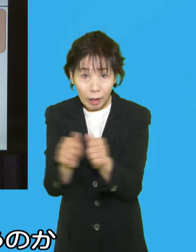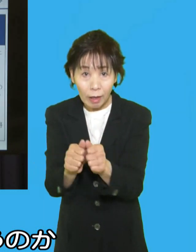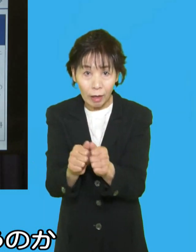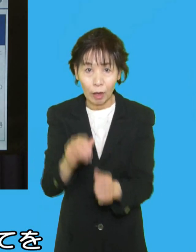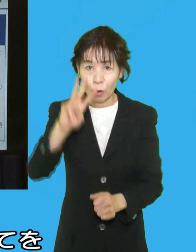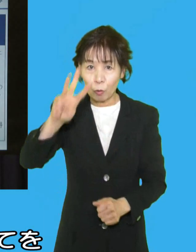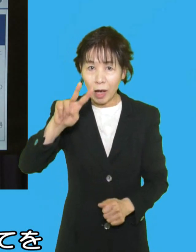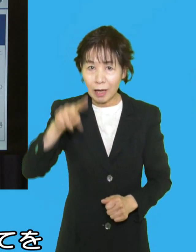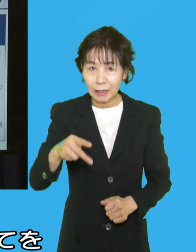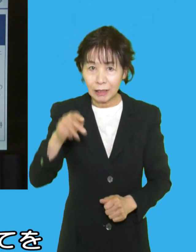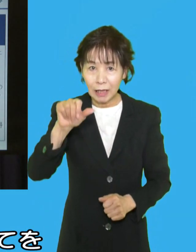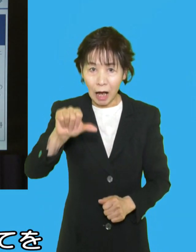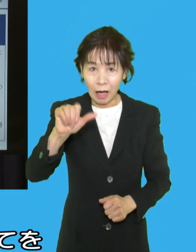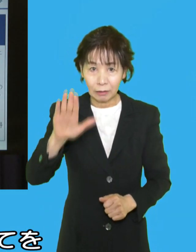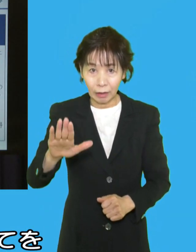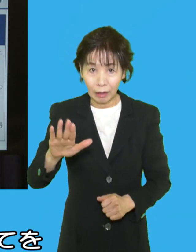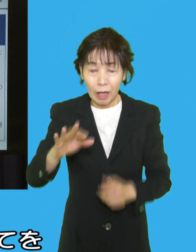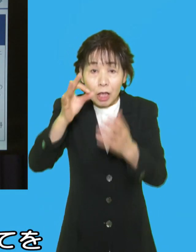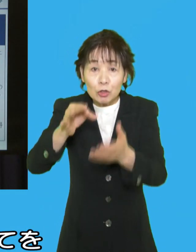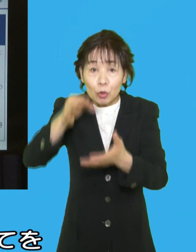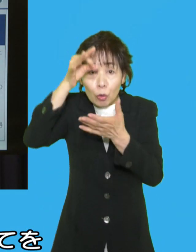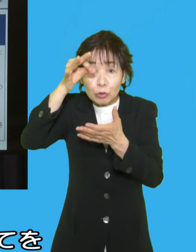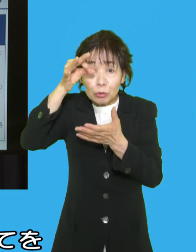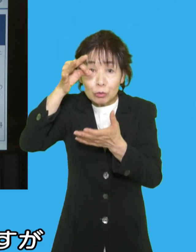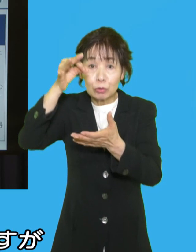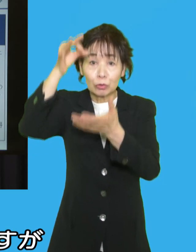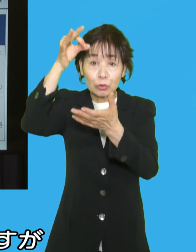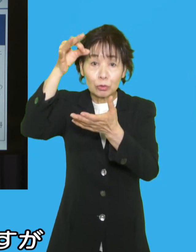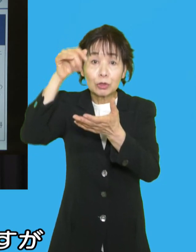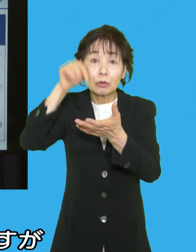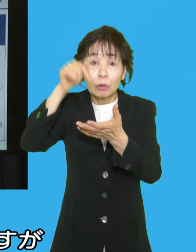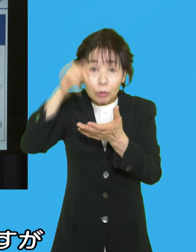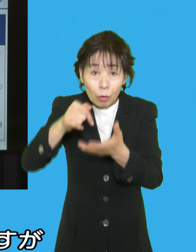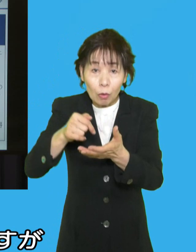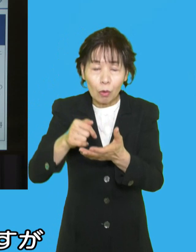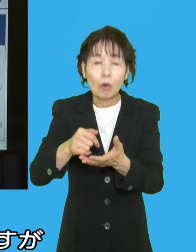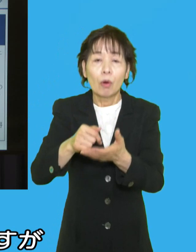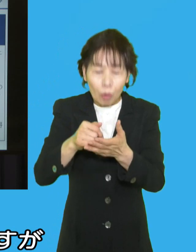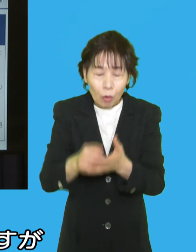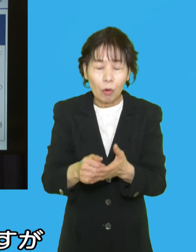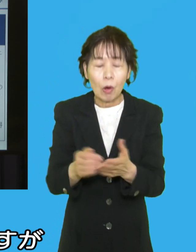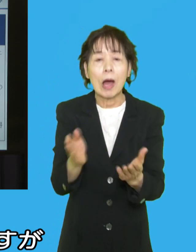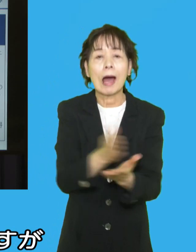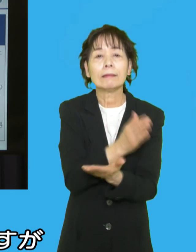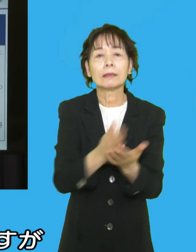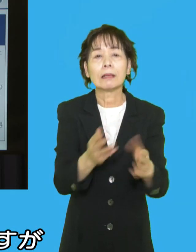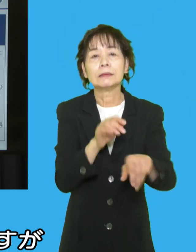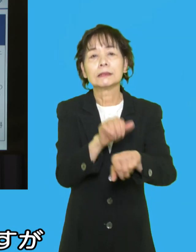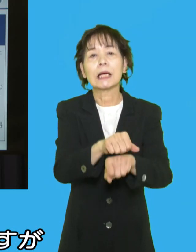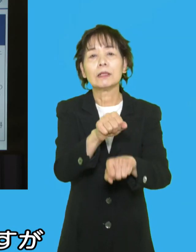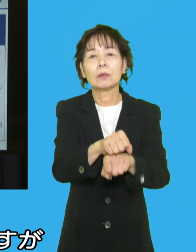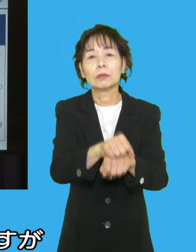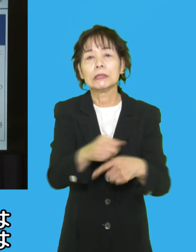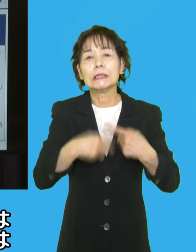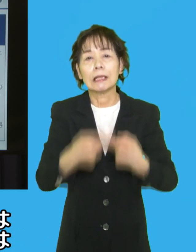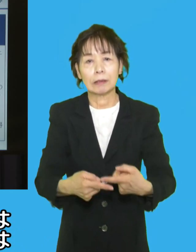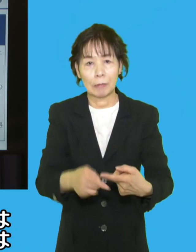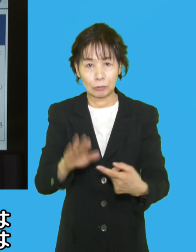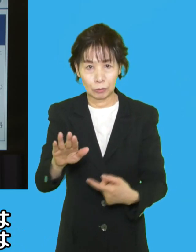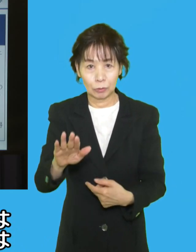てっていうんですかね、昇給する人の割り当てっていうのをけん判断材料に入れていらっしゃるようなんですけれども